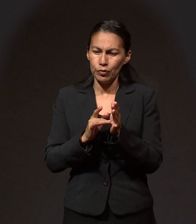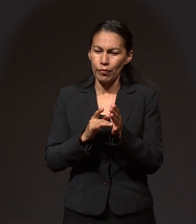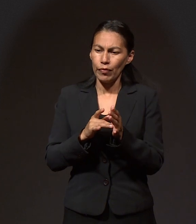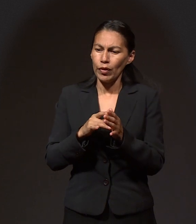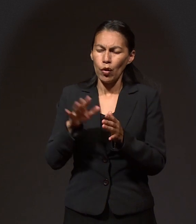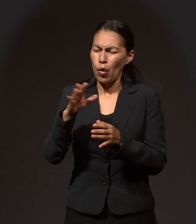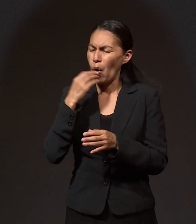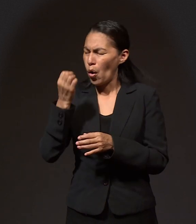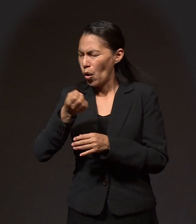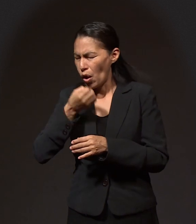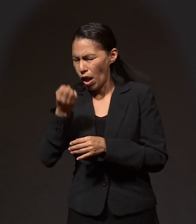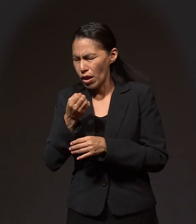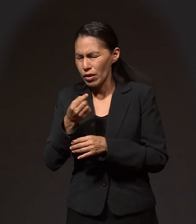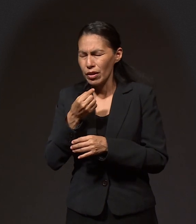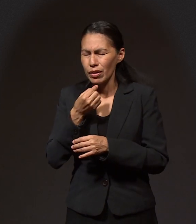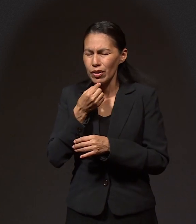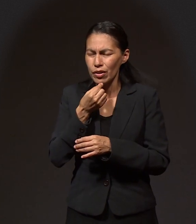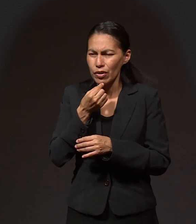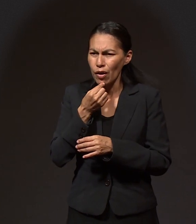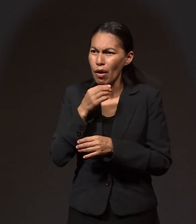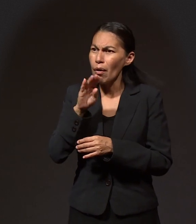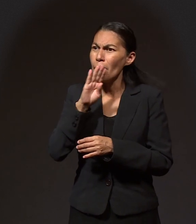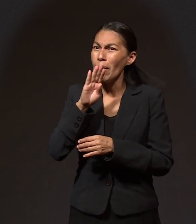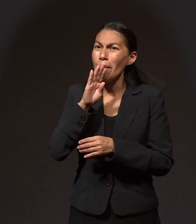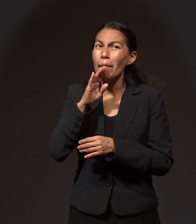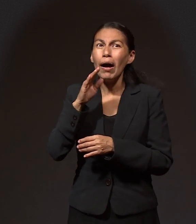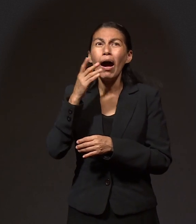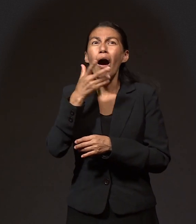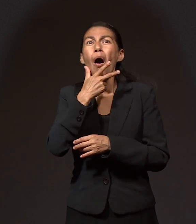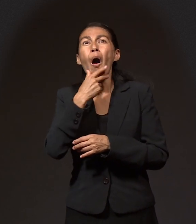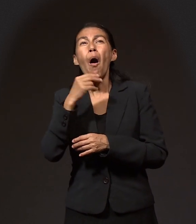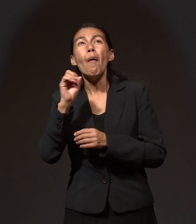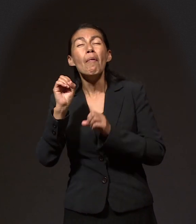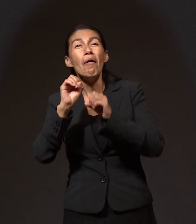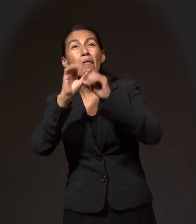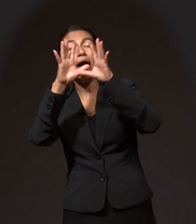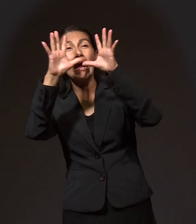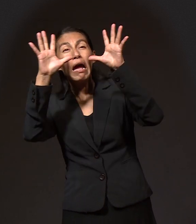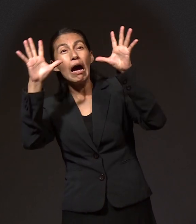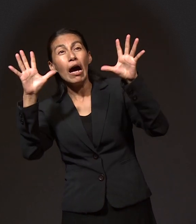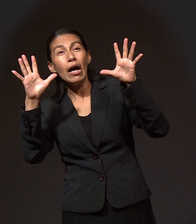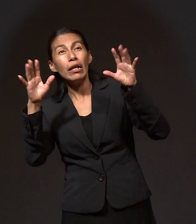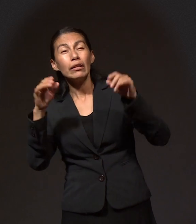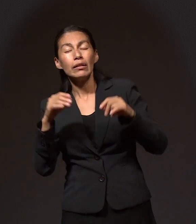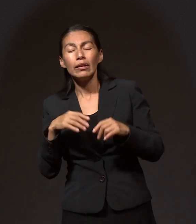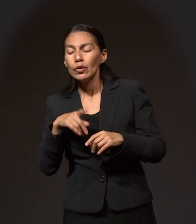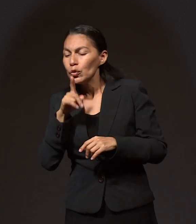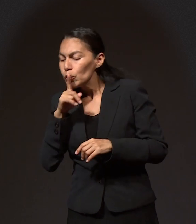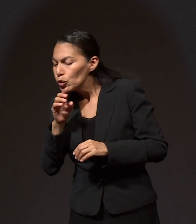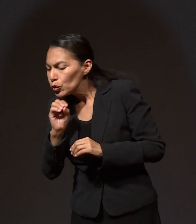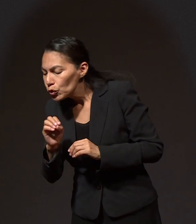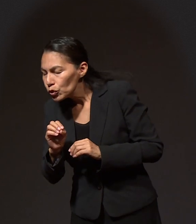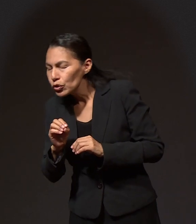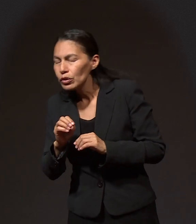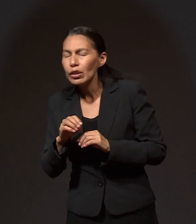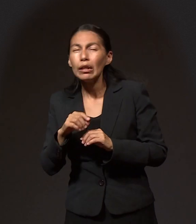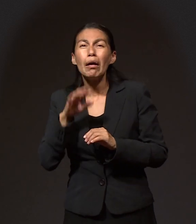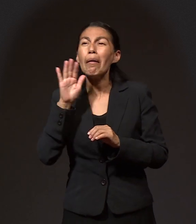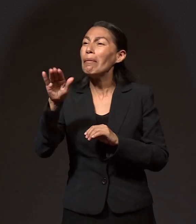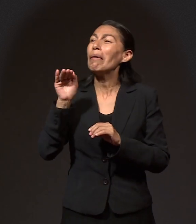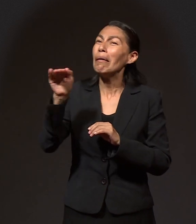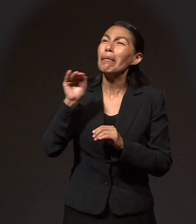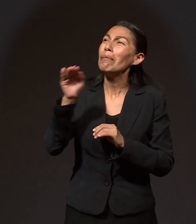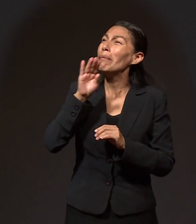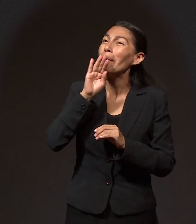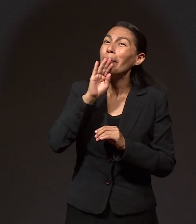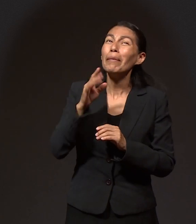está ahí? Hijito, cállate, estamos hablando con los señores. Y uno, mamá, ¿quién es el Señor brillante que está ahí? Y, pero hijito, cállate. Y se